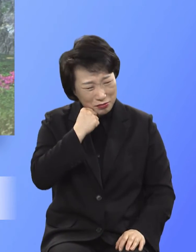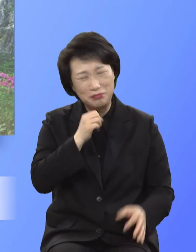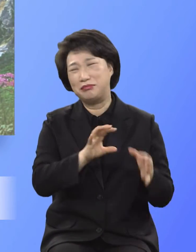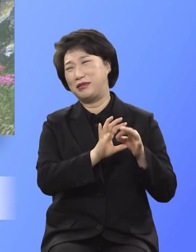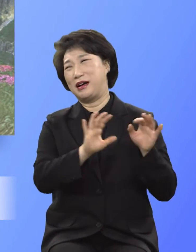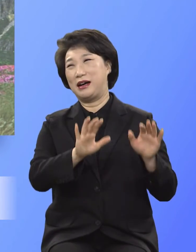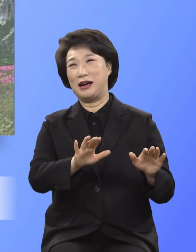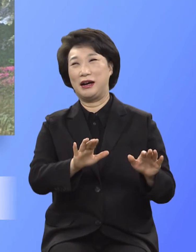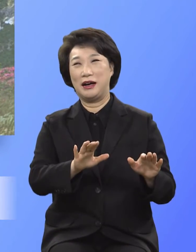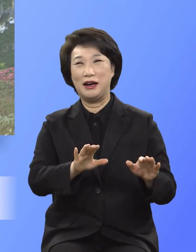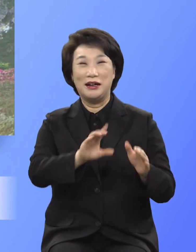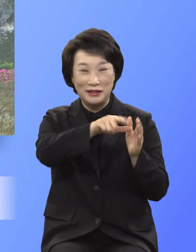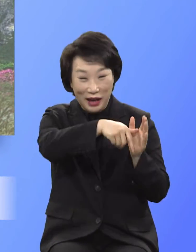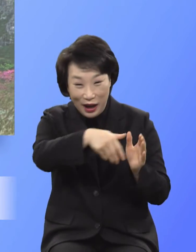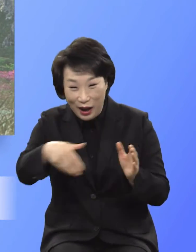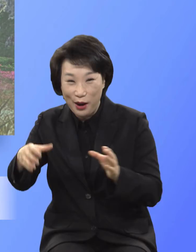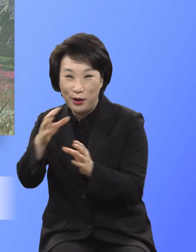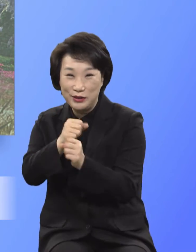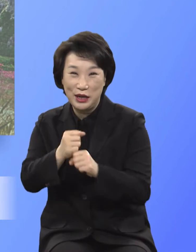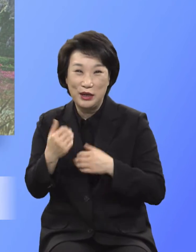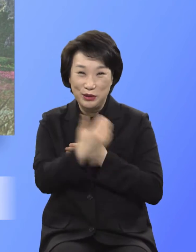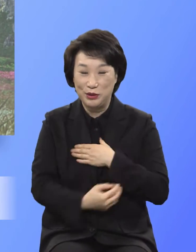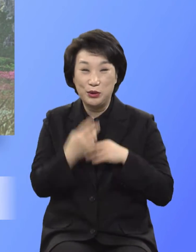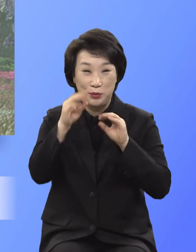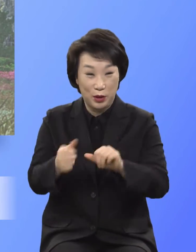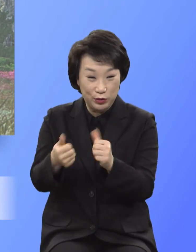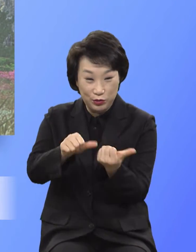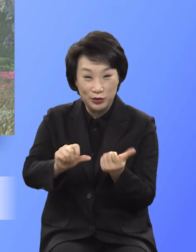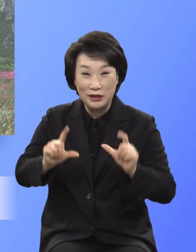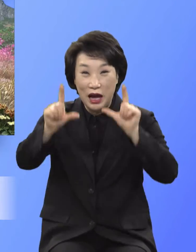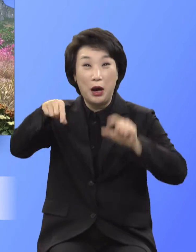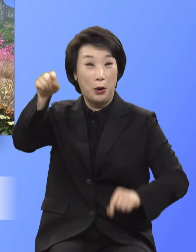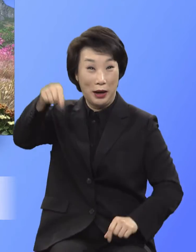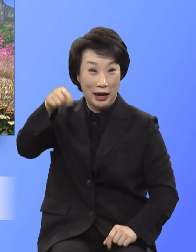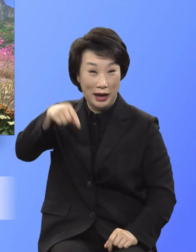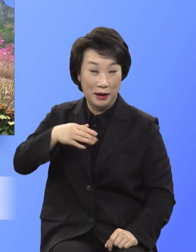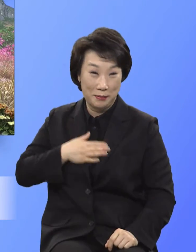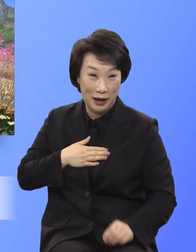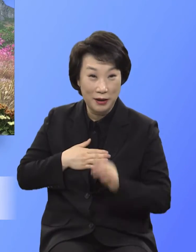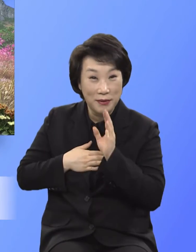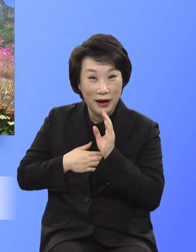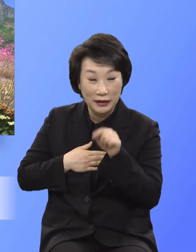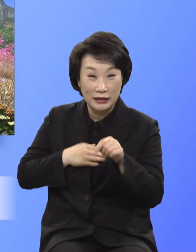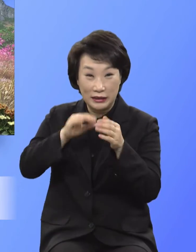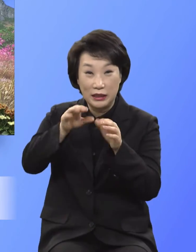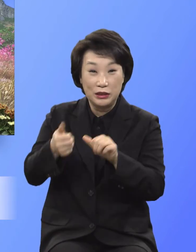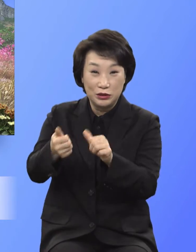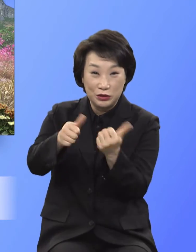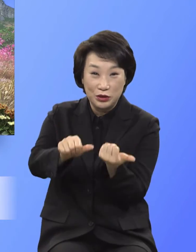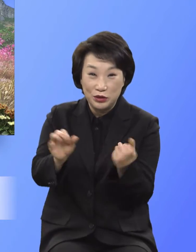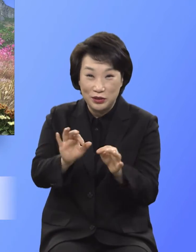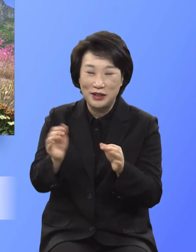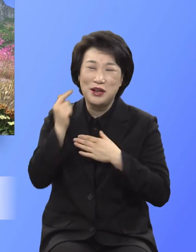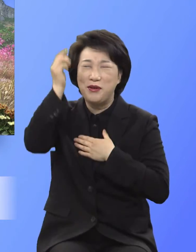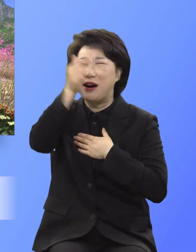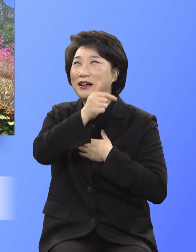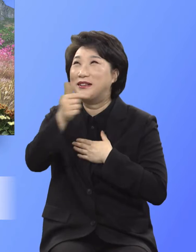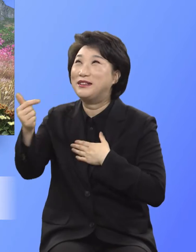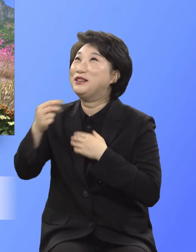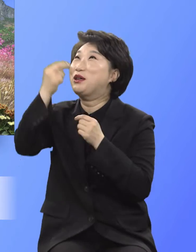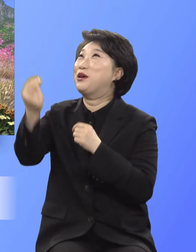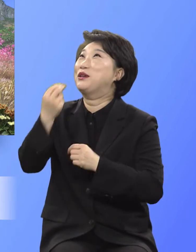어때요? 어느 땐가는 육신이 끝날 날이 오는데 끝나는 순간